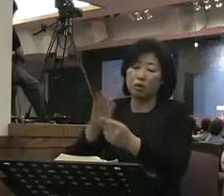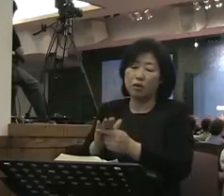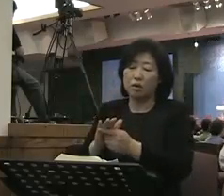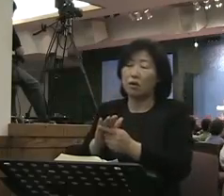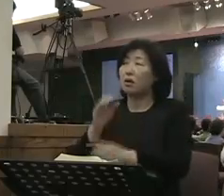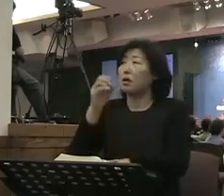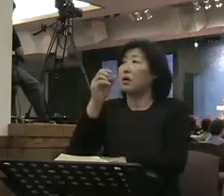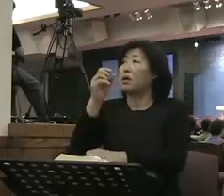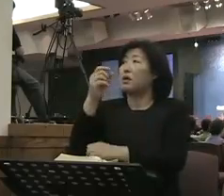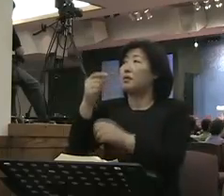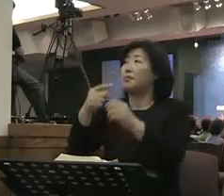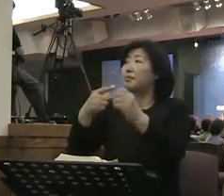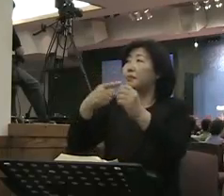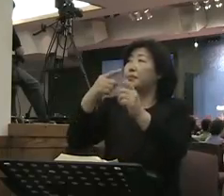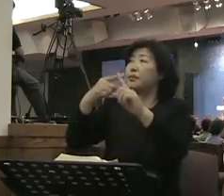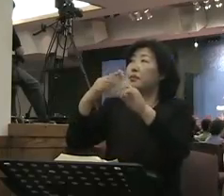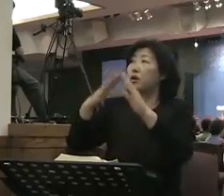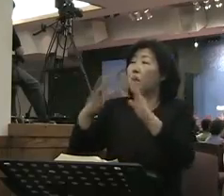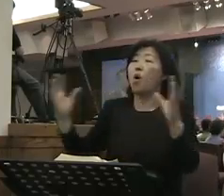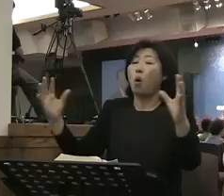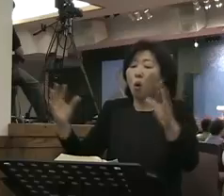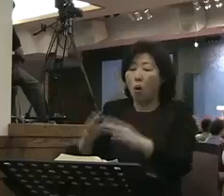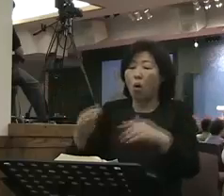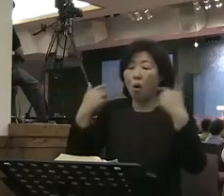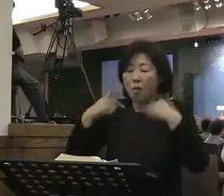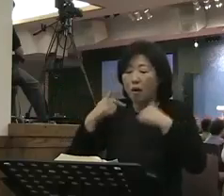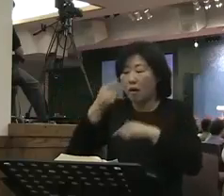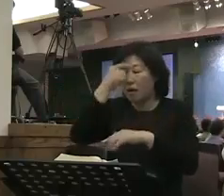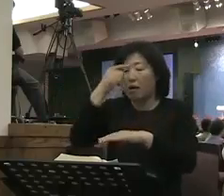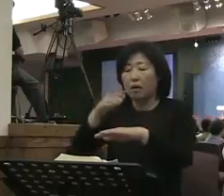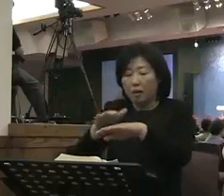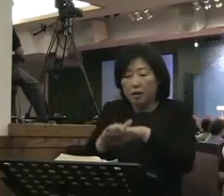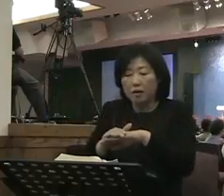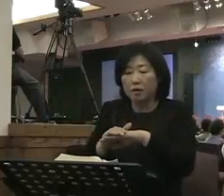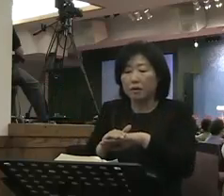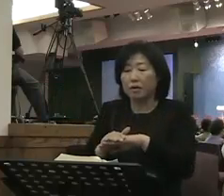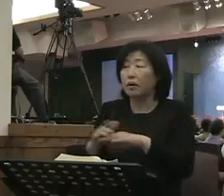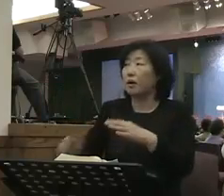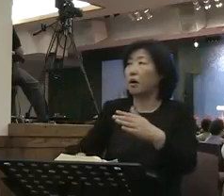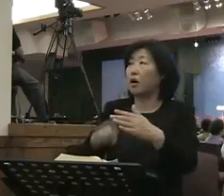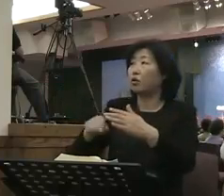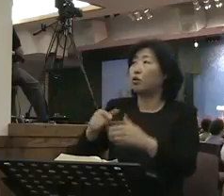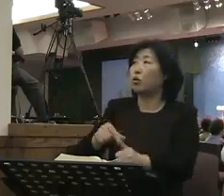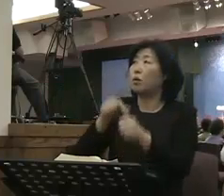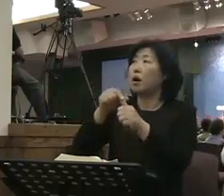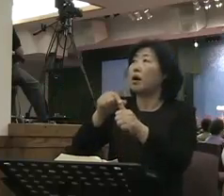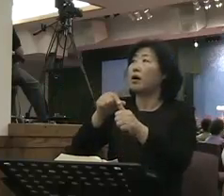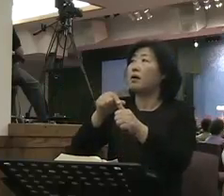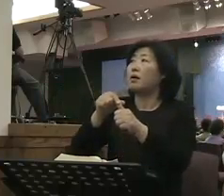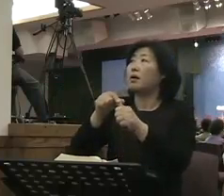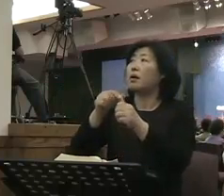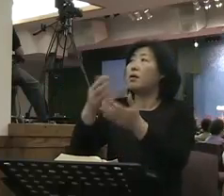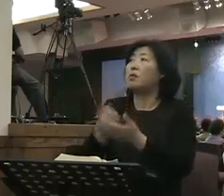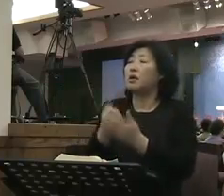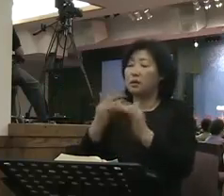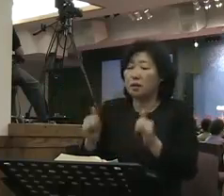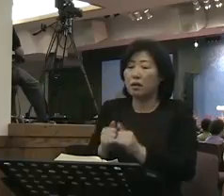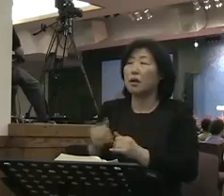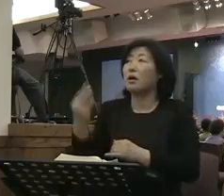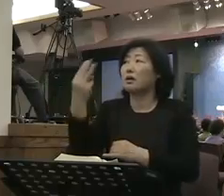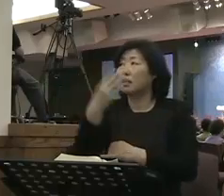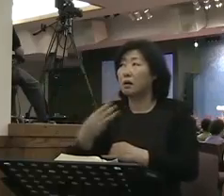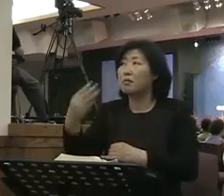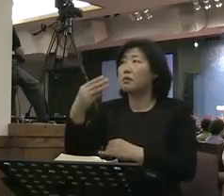초대교회를 봐도 모이기에 힘쓰고 매일 모여서 예배드리는 가운데 구원받는 자들이 3,000명, 5,000명이